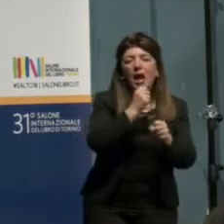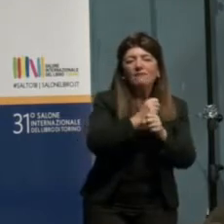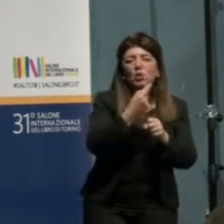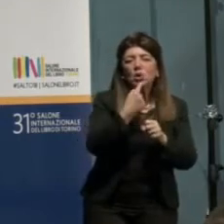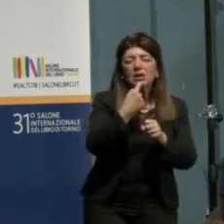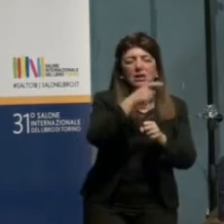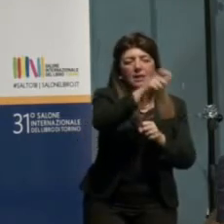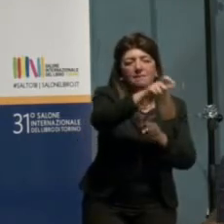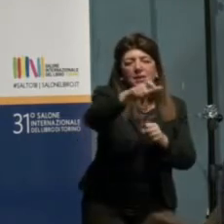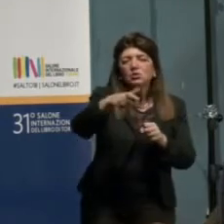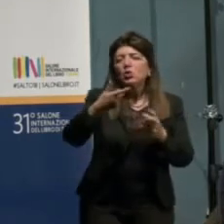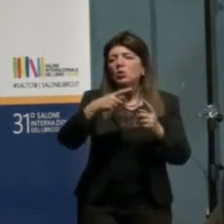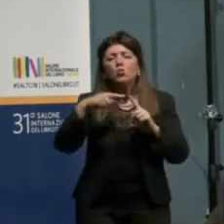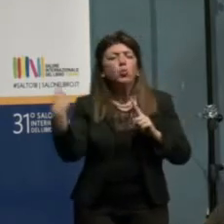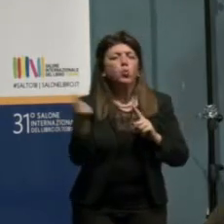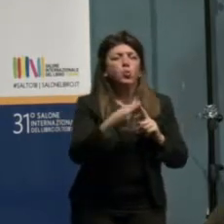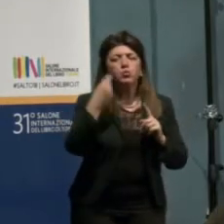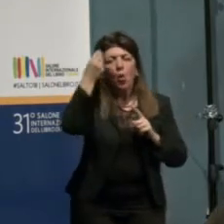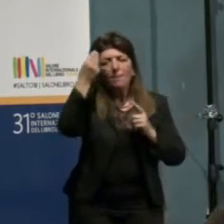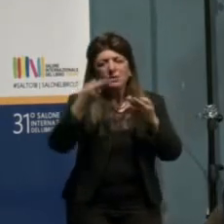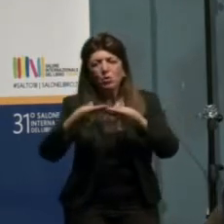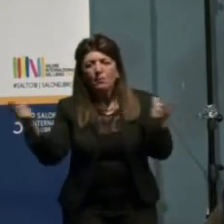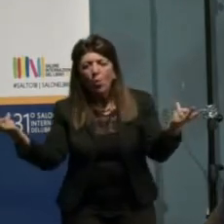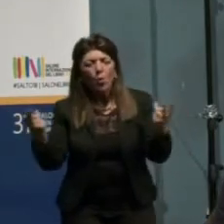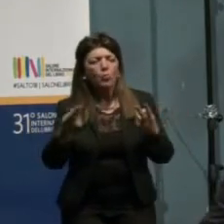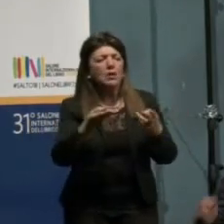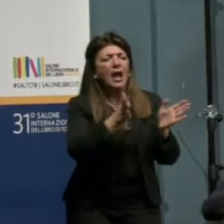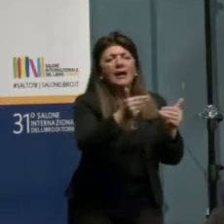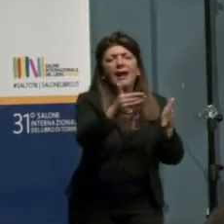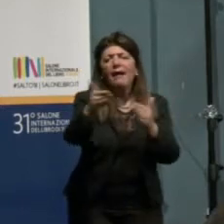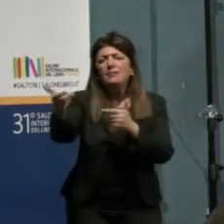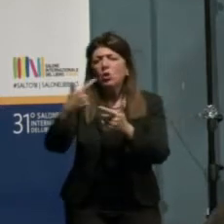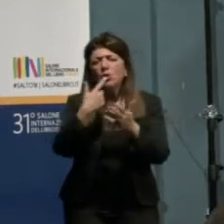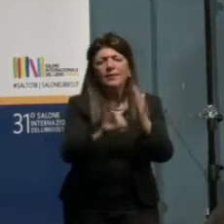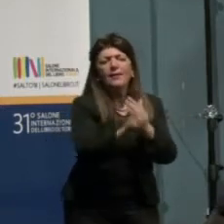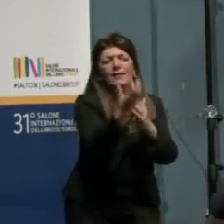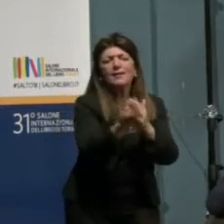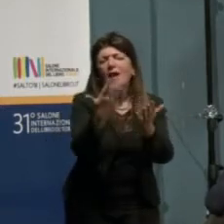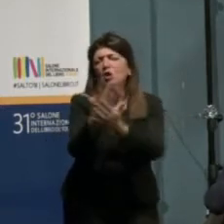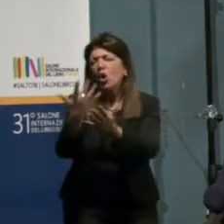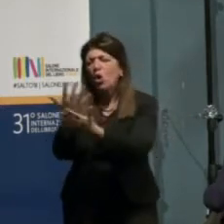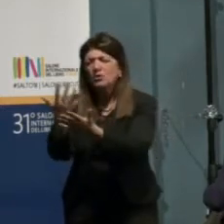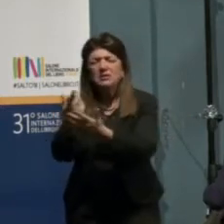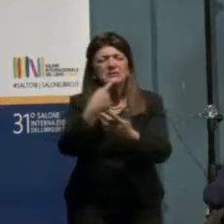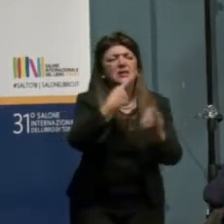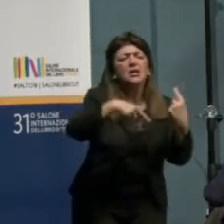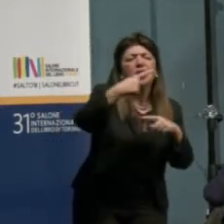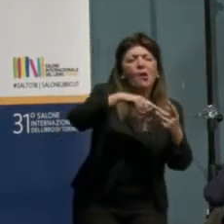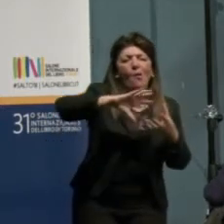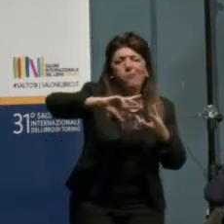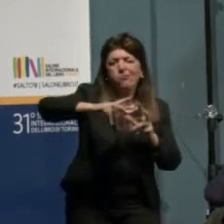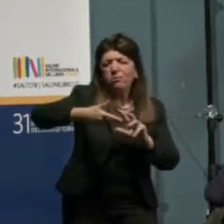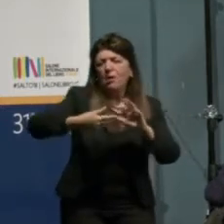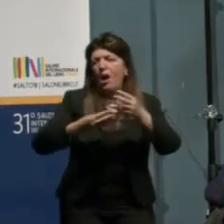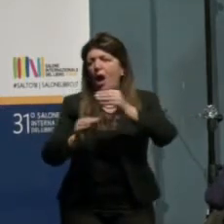dell'opinione pubblica perché ormai le categorie tra tra creatori della notizia e quelli che le fanno circolare la gamba o la deformano anche